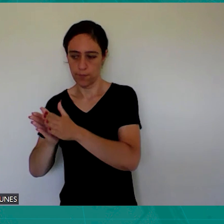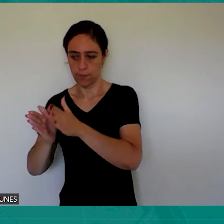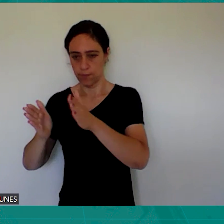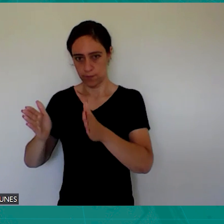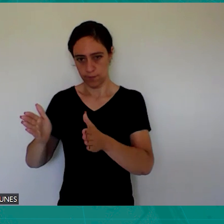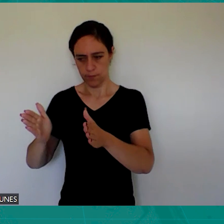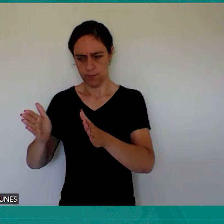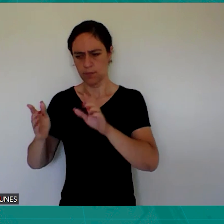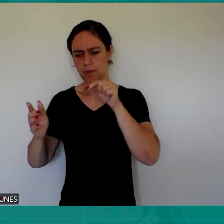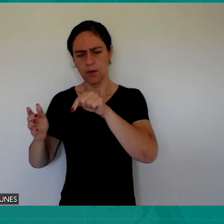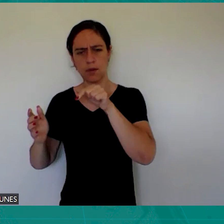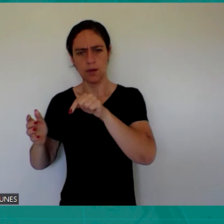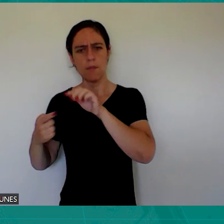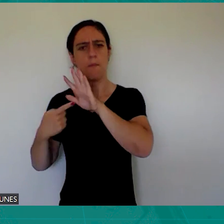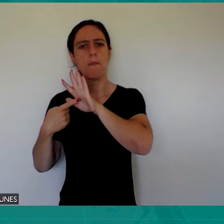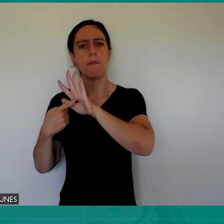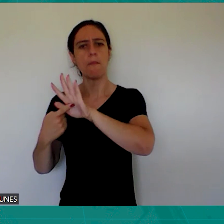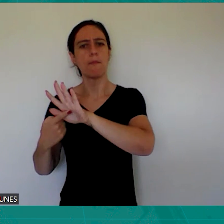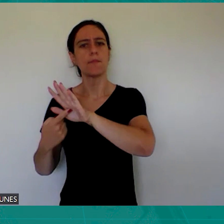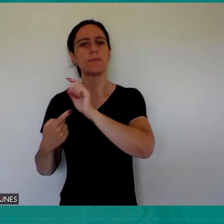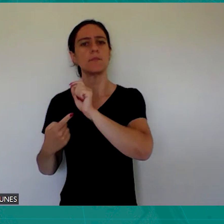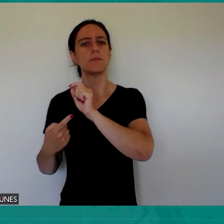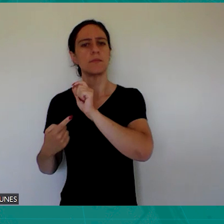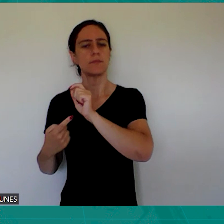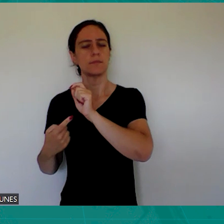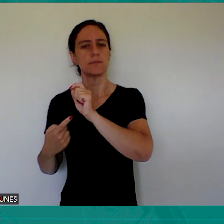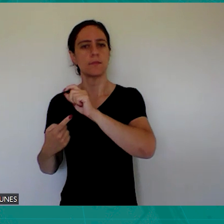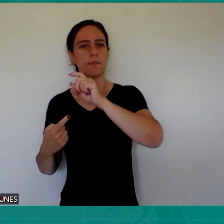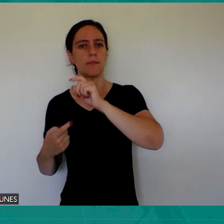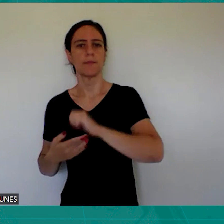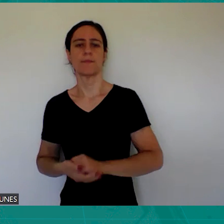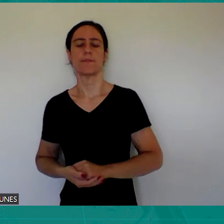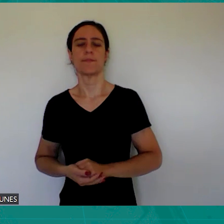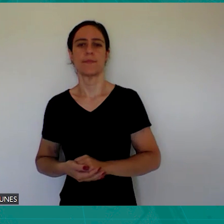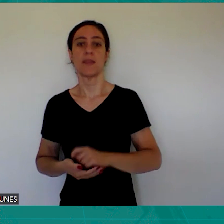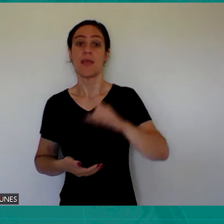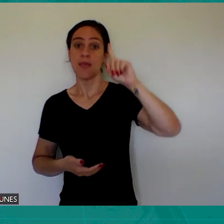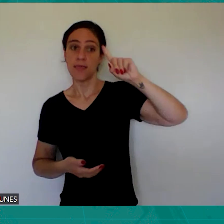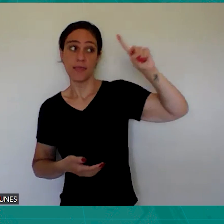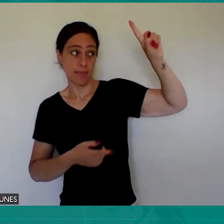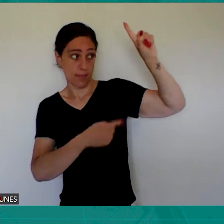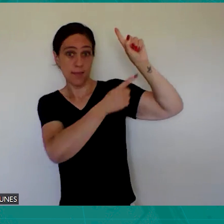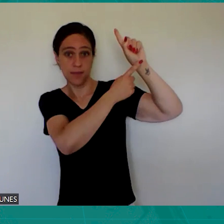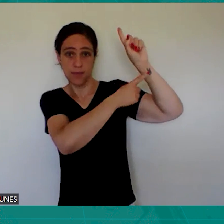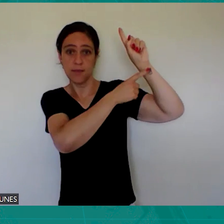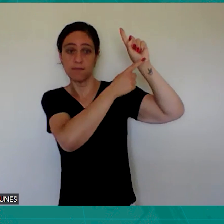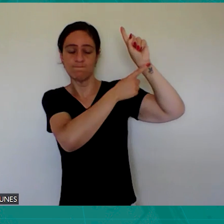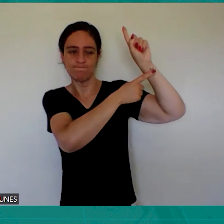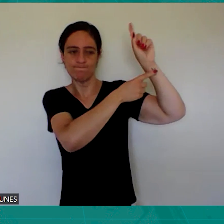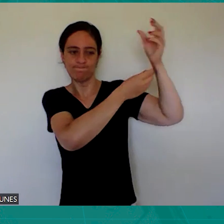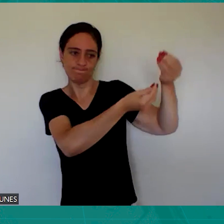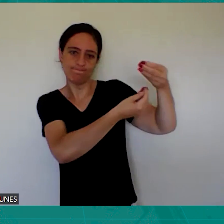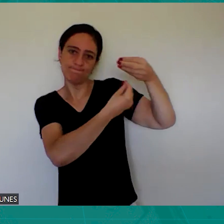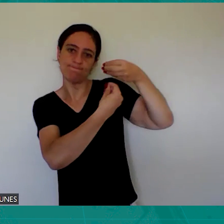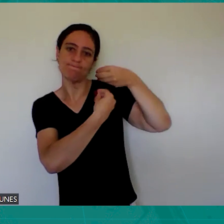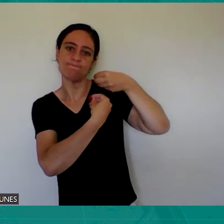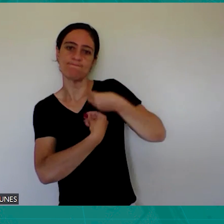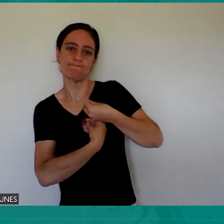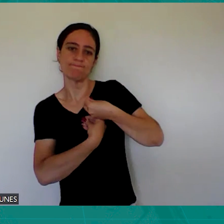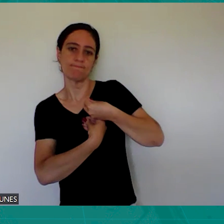mostra-nos que Deus, Ele quer nos dar a sua